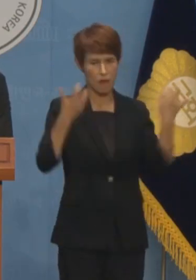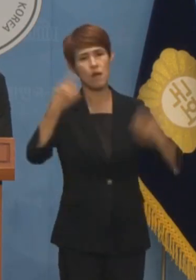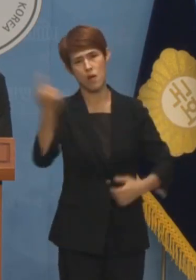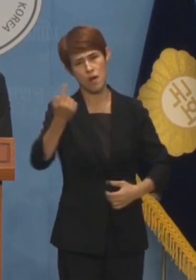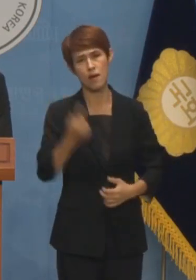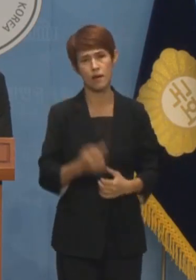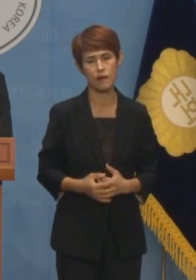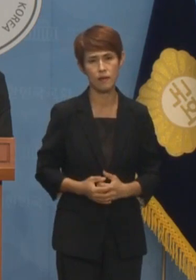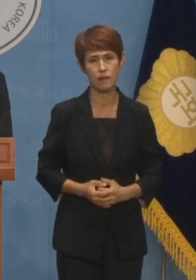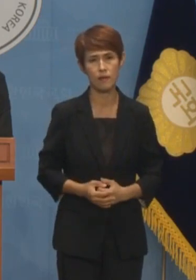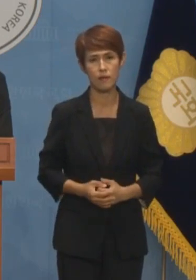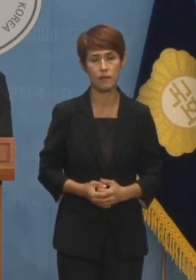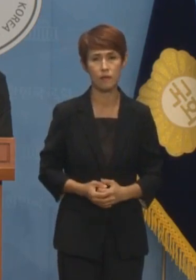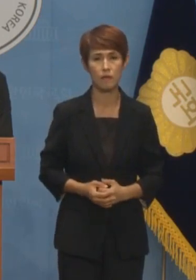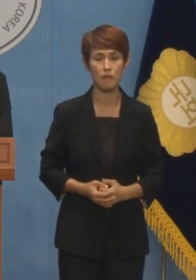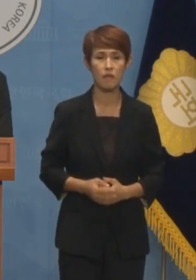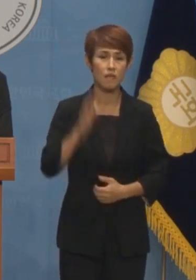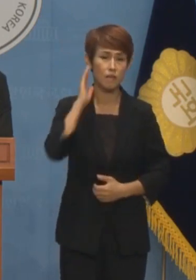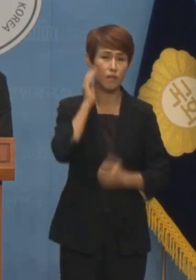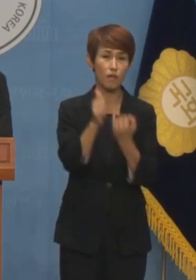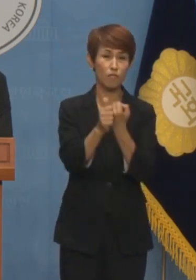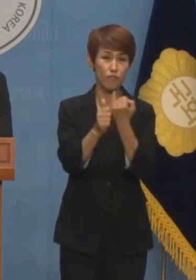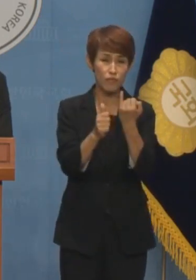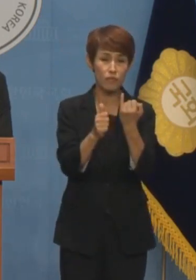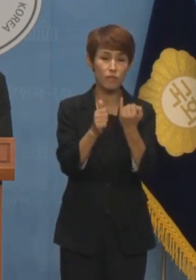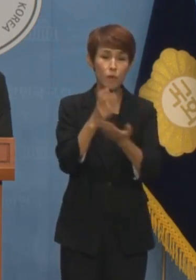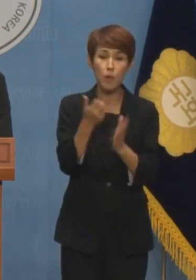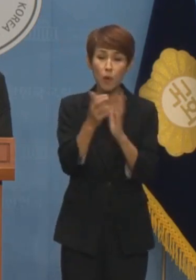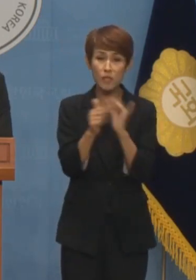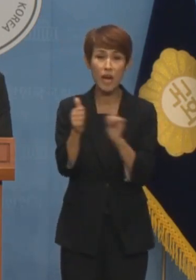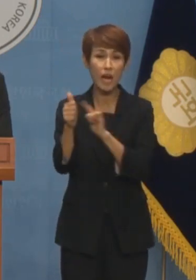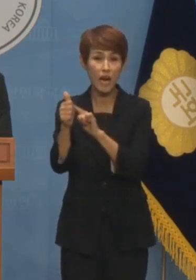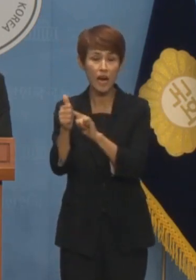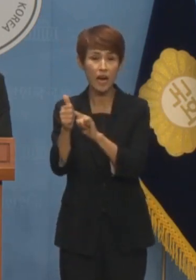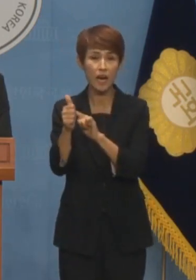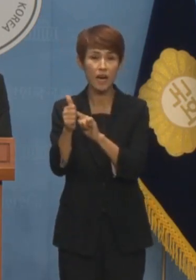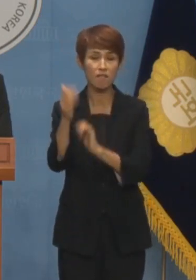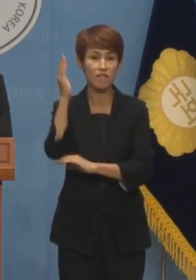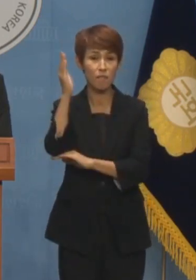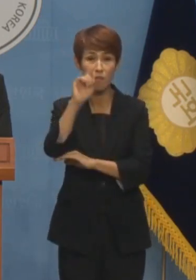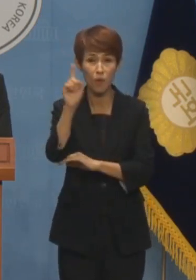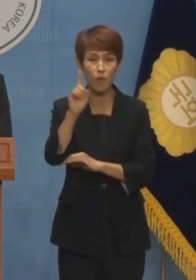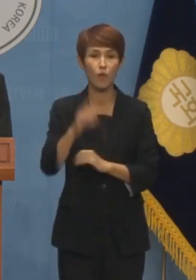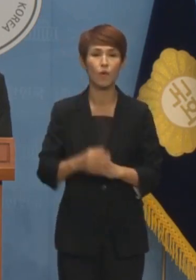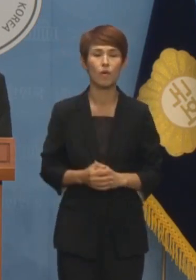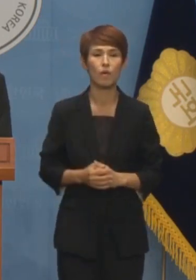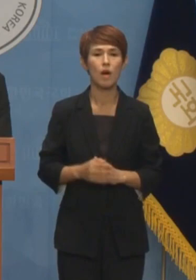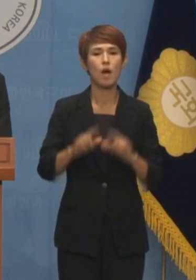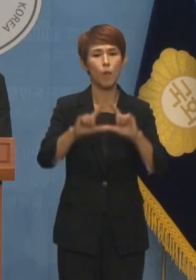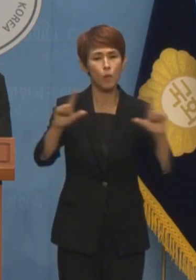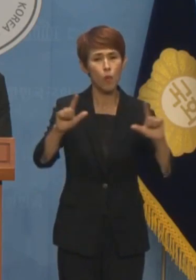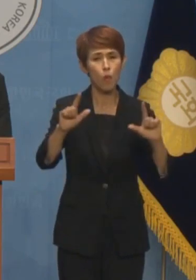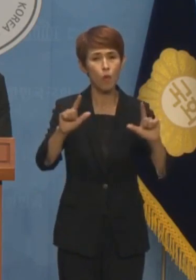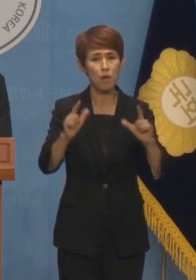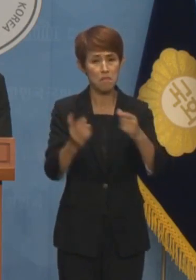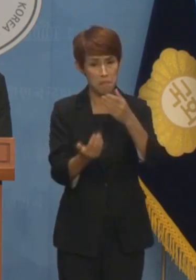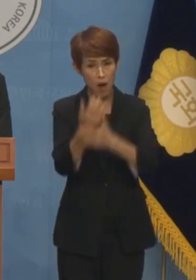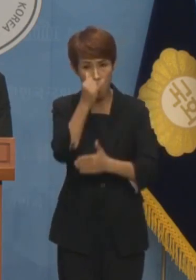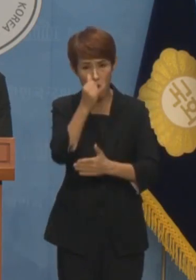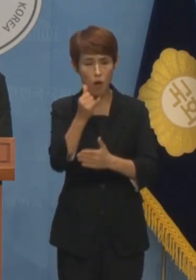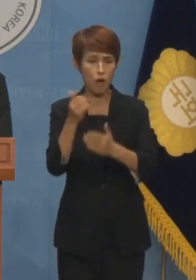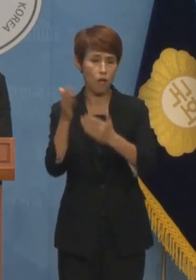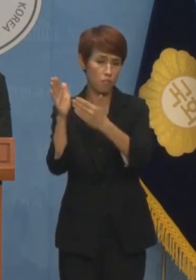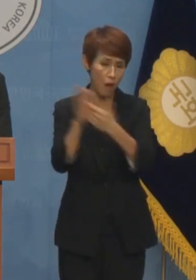따름입니다. 게다가 김건희 여사의 변호인은 서면 답변을 통해서 일반 사건이면 각하 가능성이